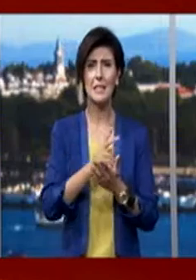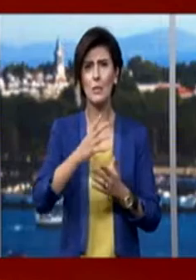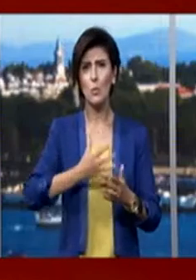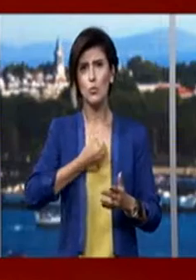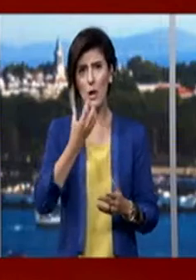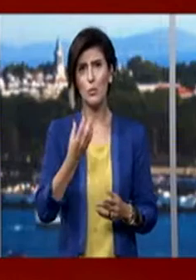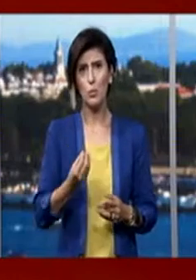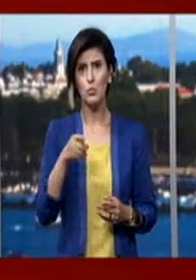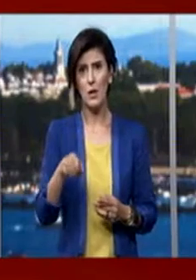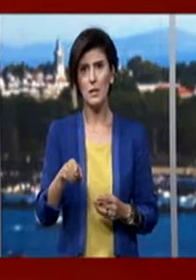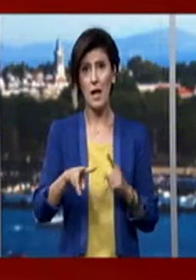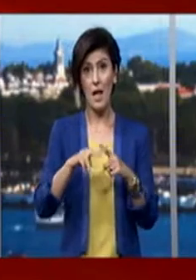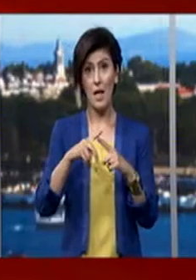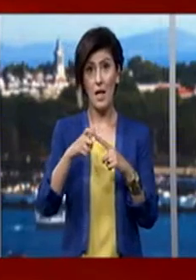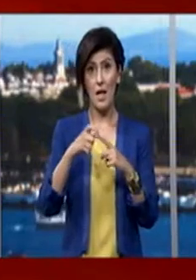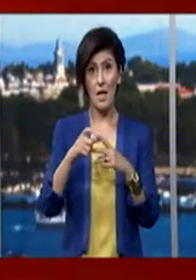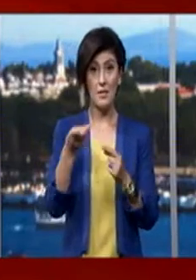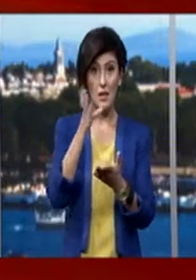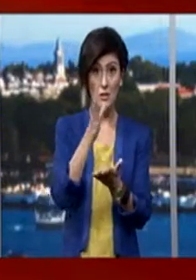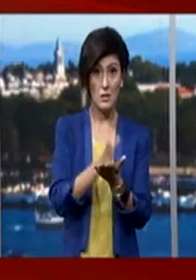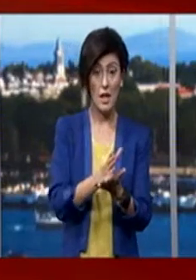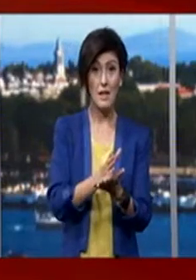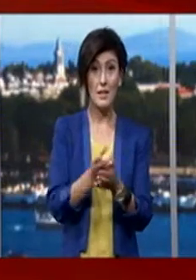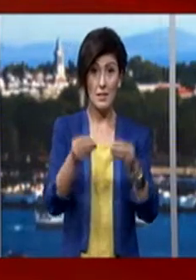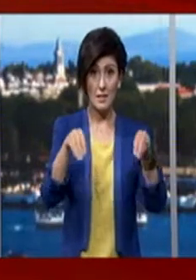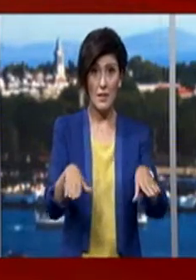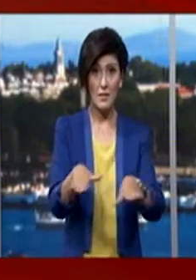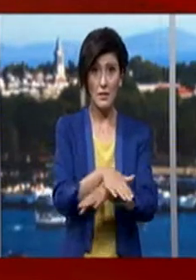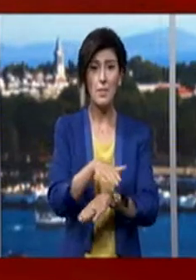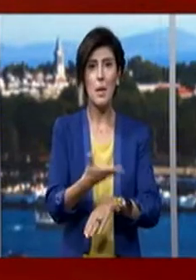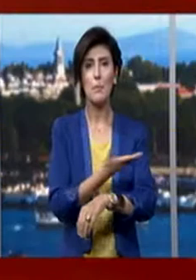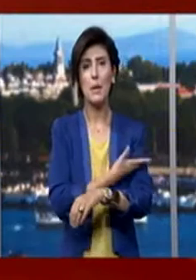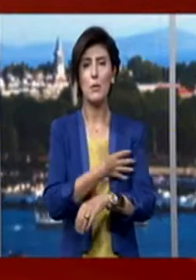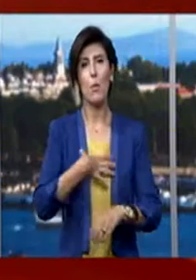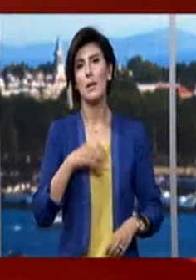Şehit Çavuş Ateş'in naaşı defnedilmek üzere memleketi Konya'ya uğurlandı.